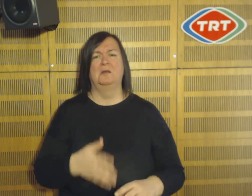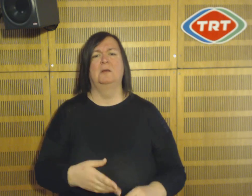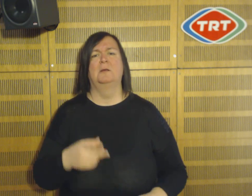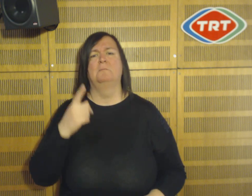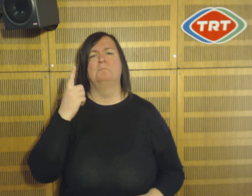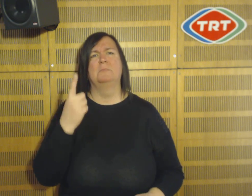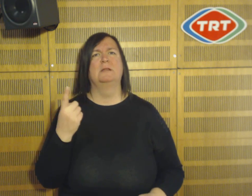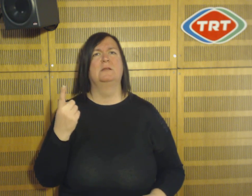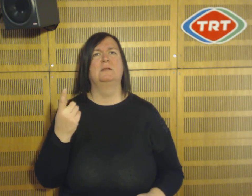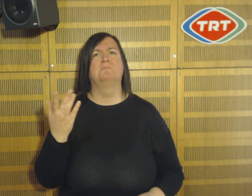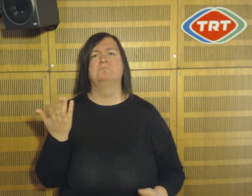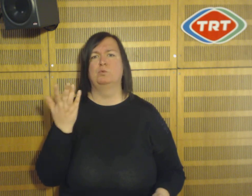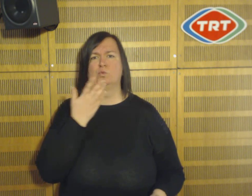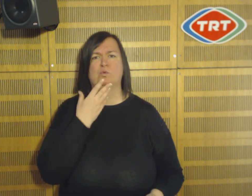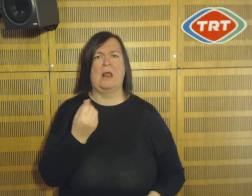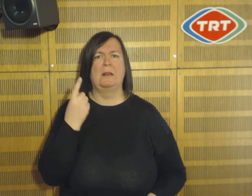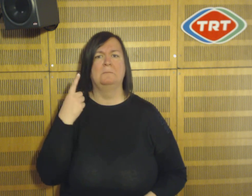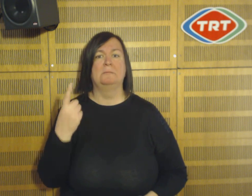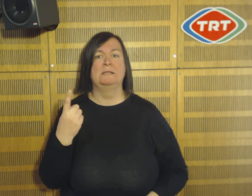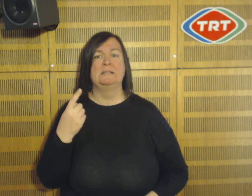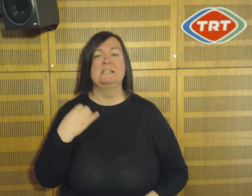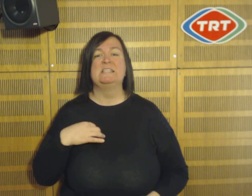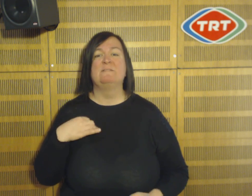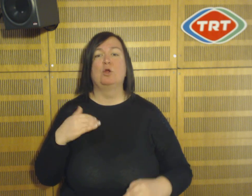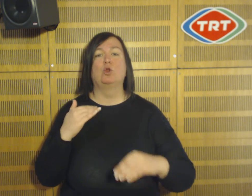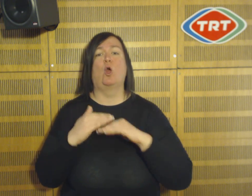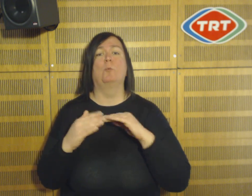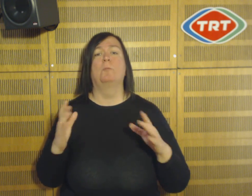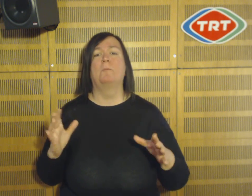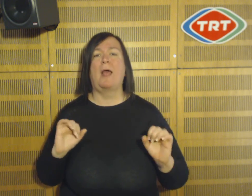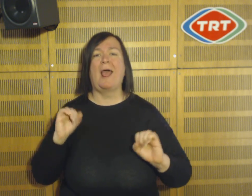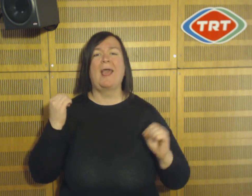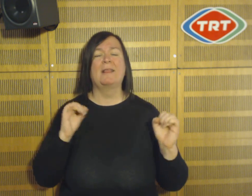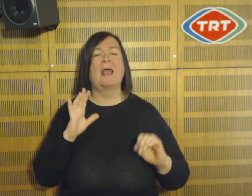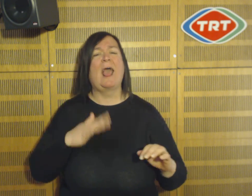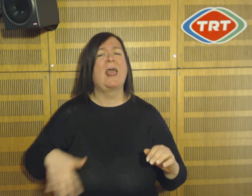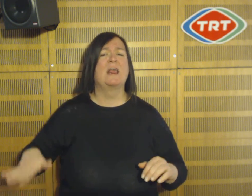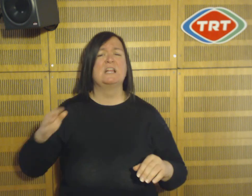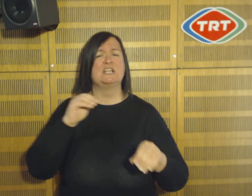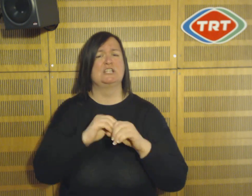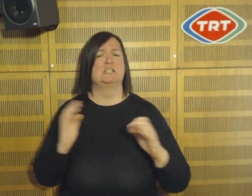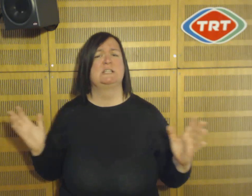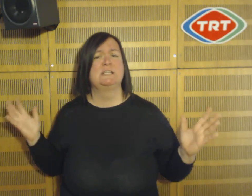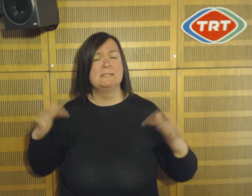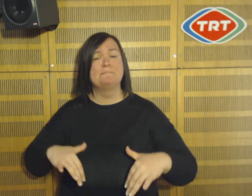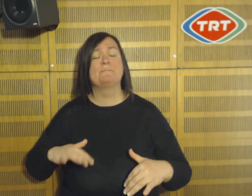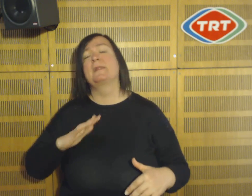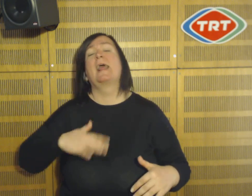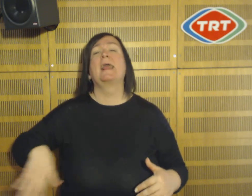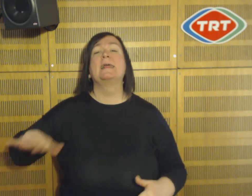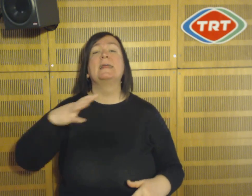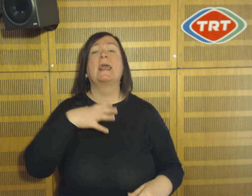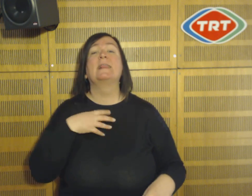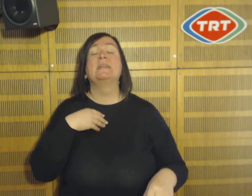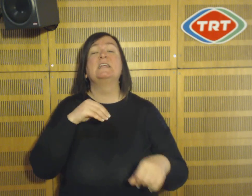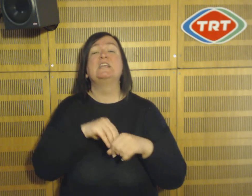aslında bir yerde güzel bir Eee sivil toplum hareketi gibi herkes içine girsin Herkes kendi içerisinde bunları